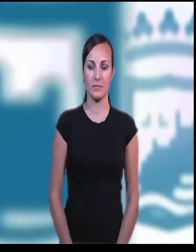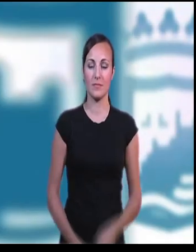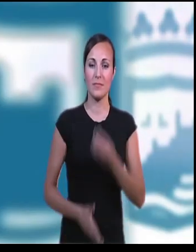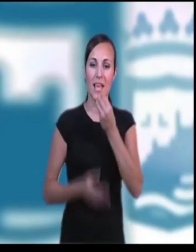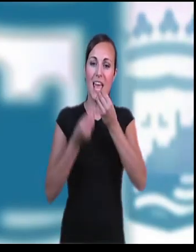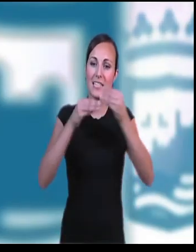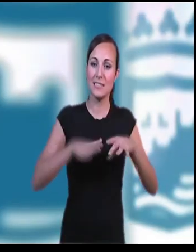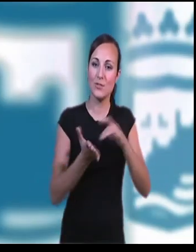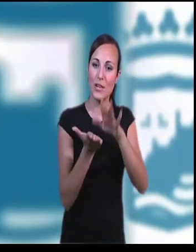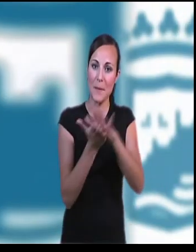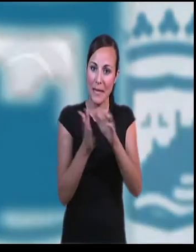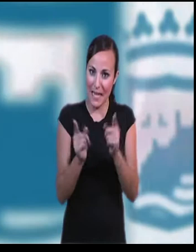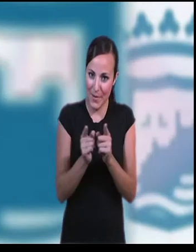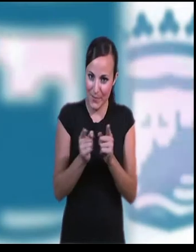Breve historia de Málaga.